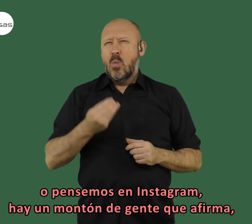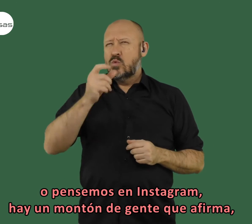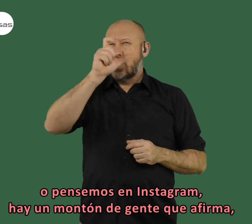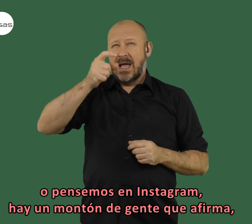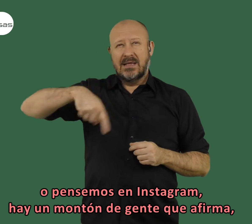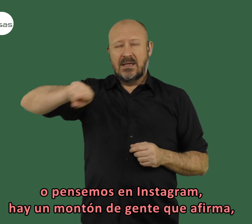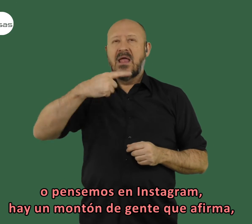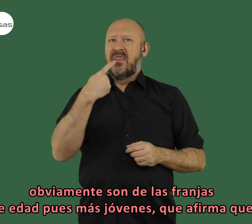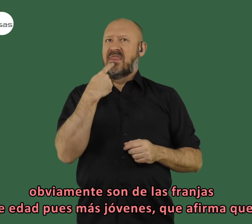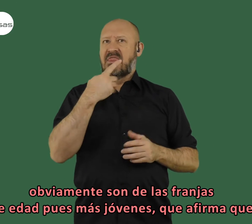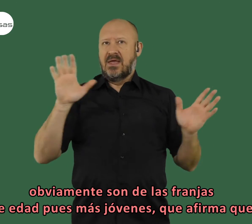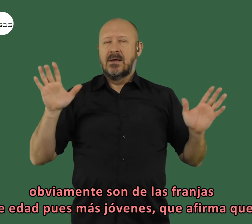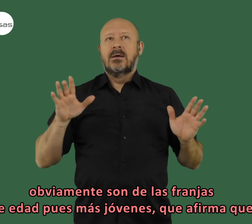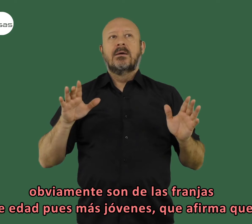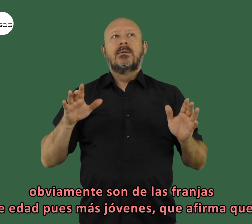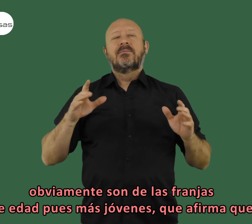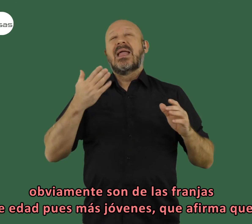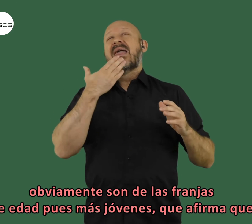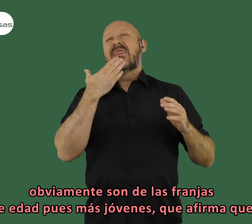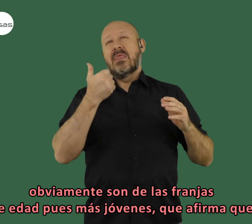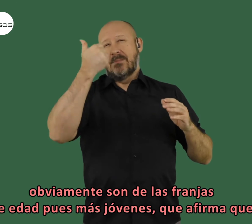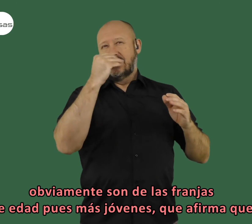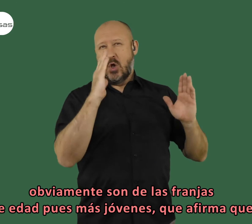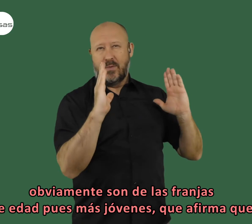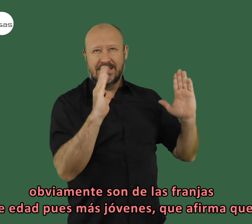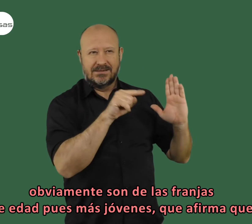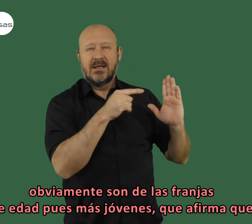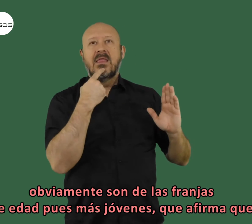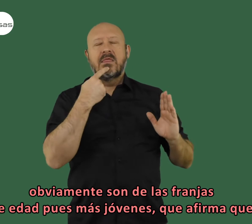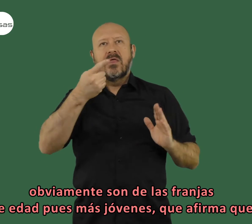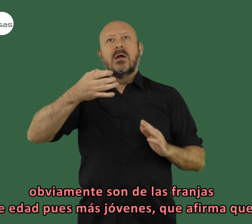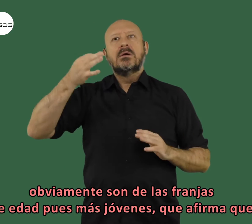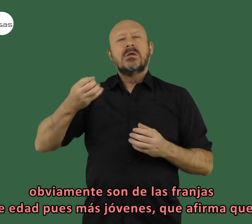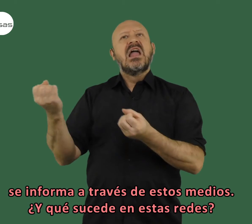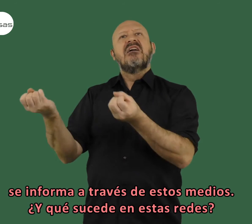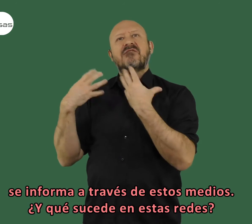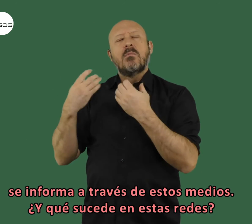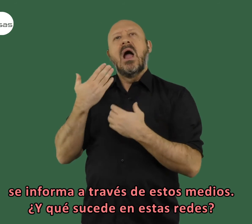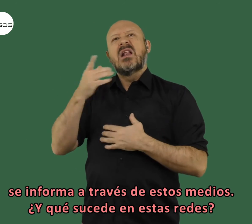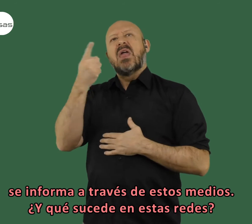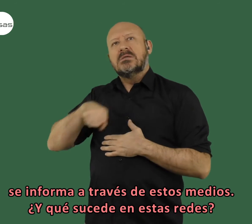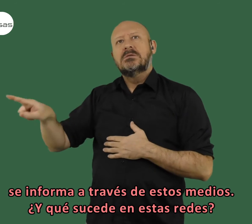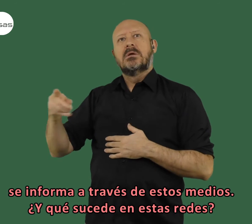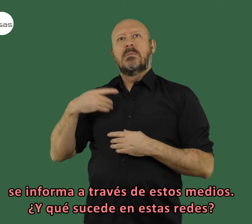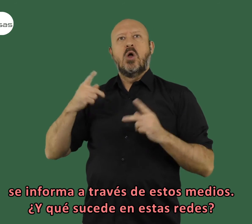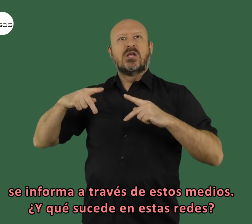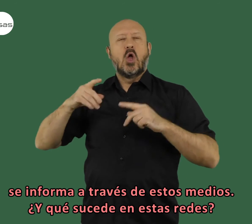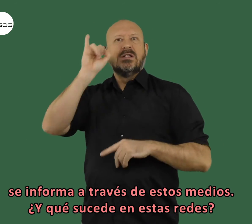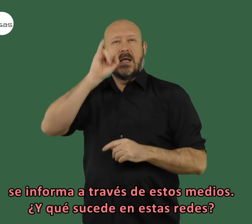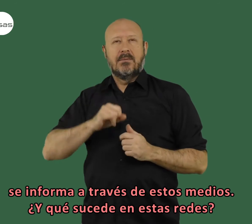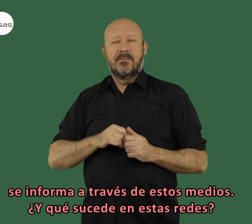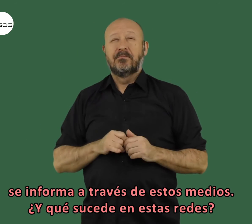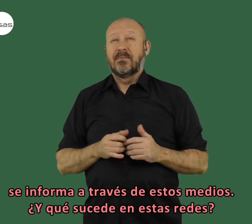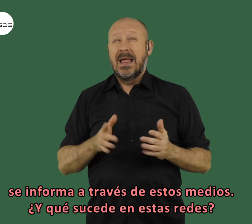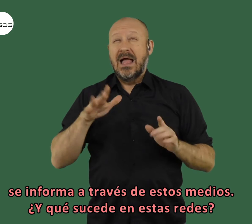de gente que afirma, obviamente son de las franjas de edad pues más jóvenes, que afirma que se informa a través de estos